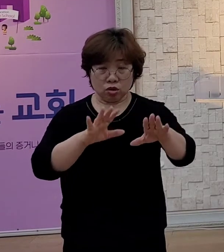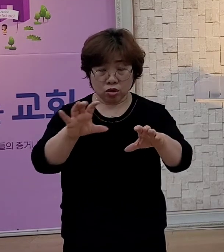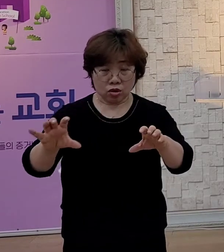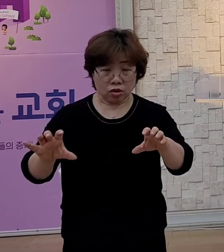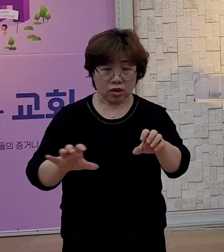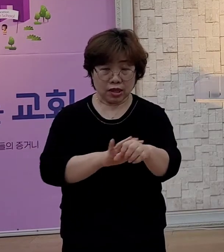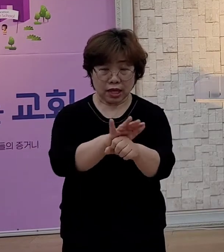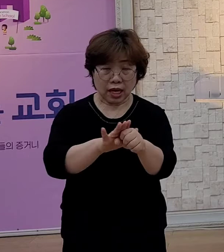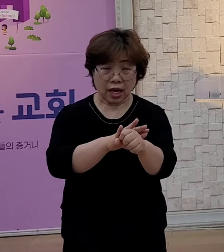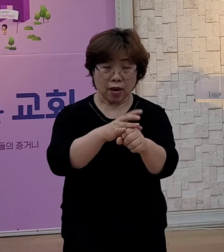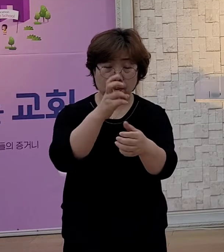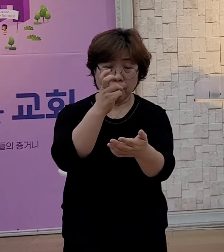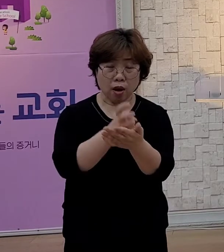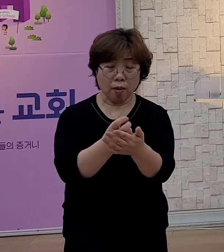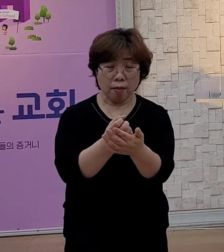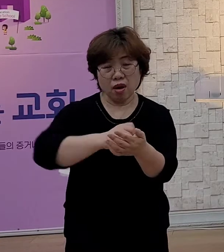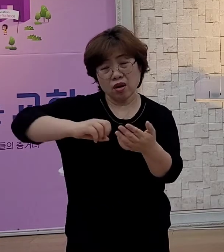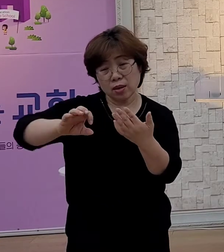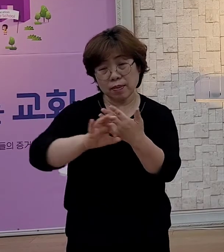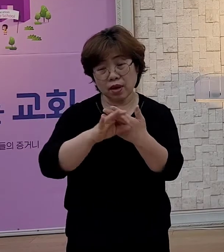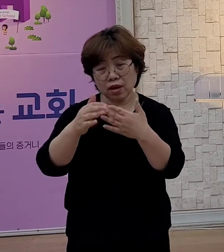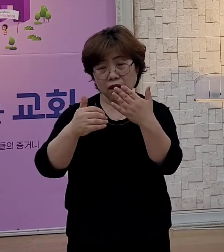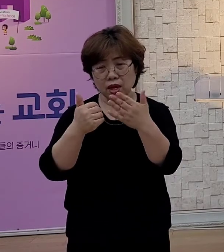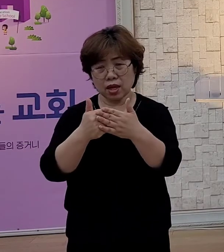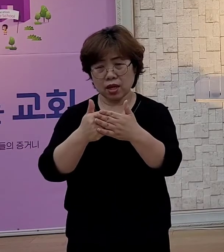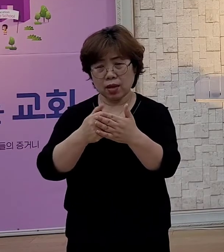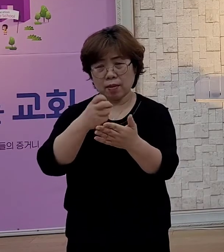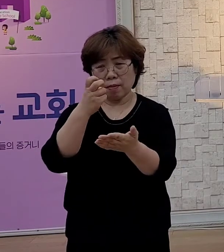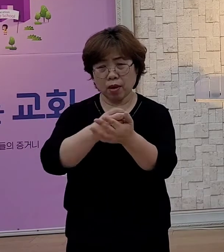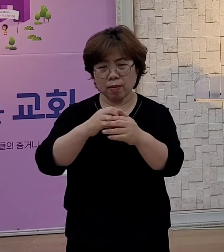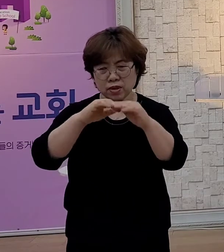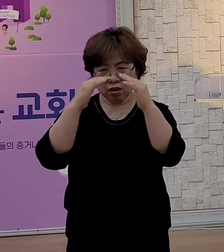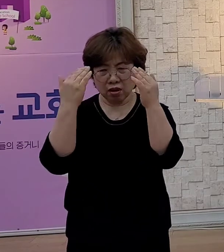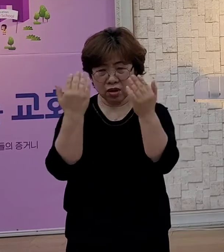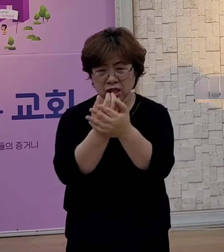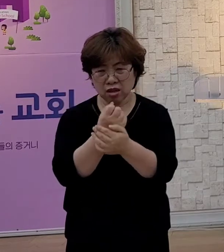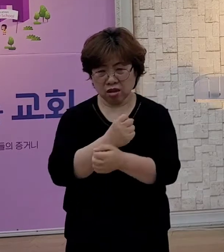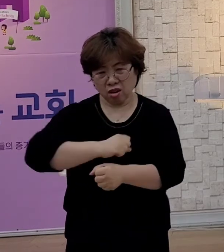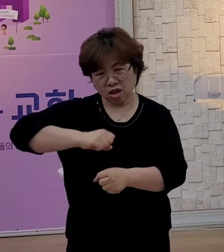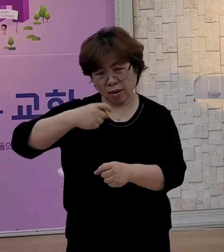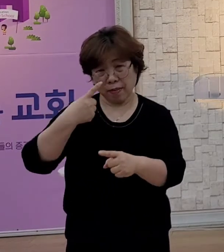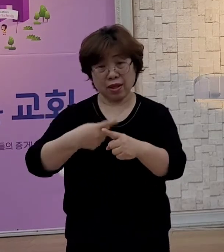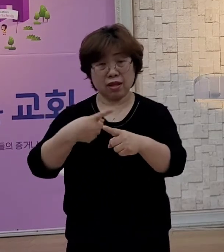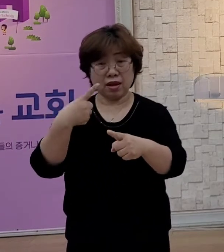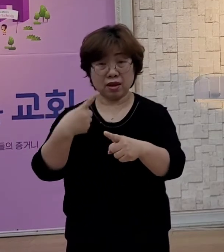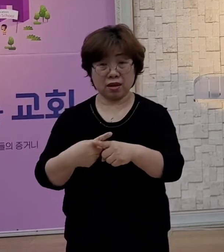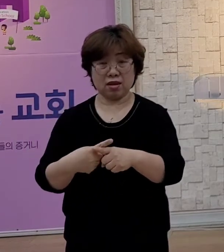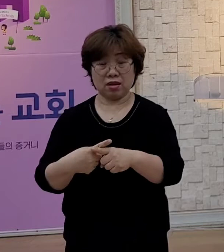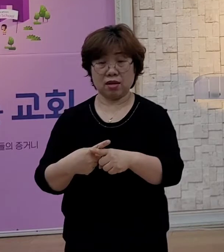어기는 게 되는 거예요? 하나님의 계명 전체를 어기는 원리가 된다.